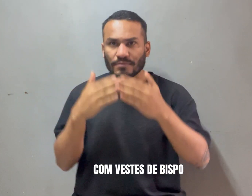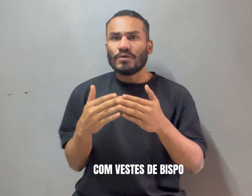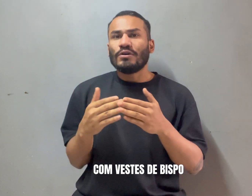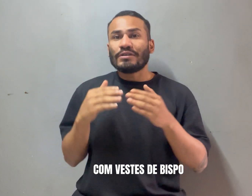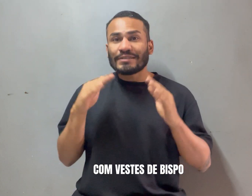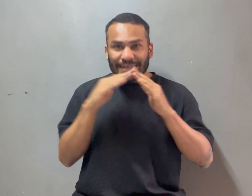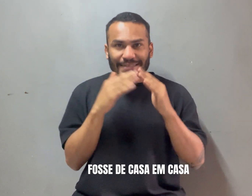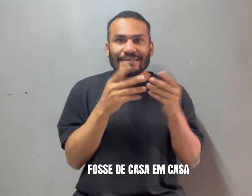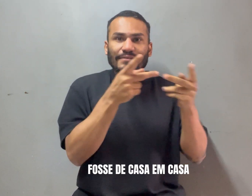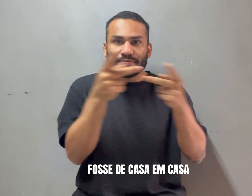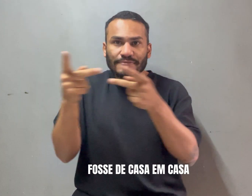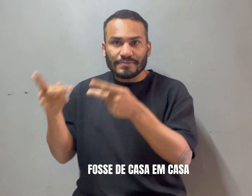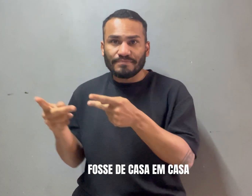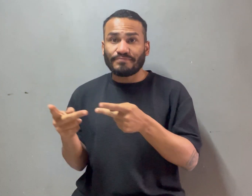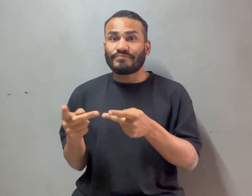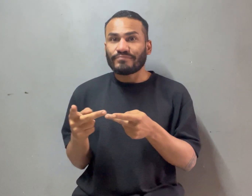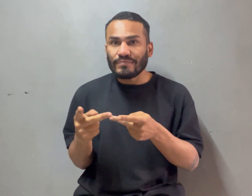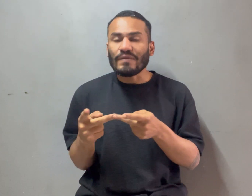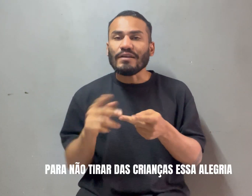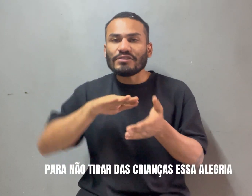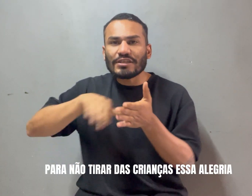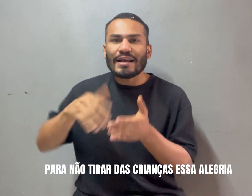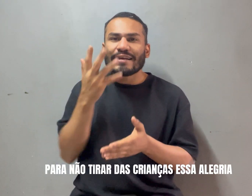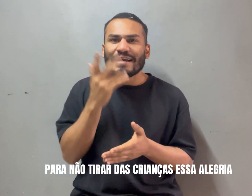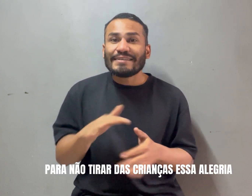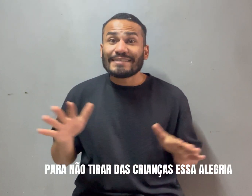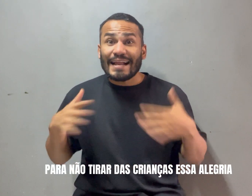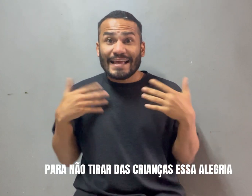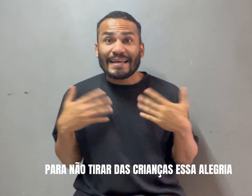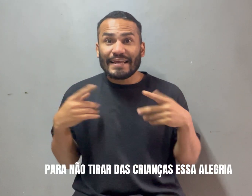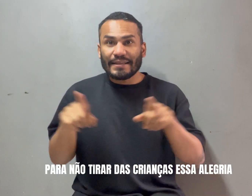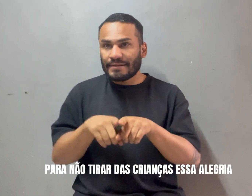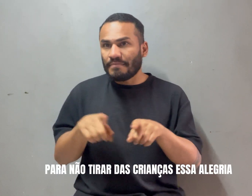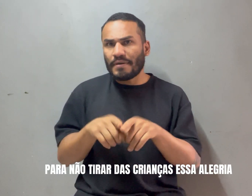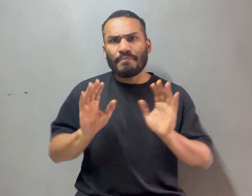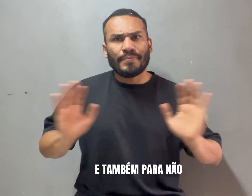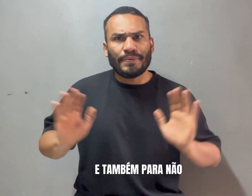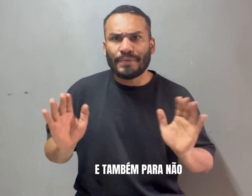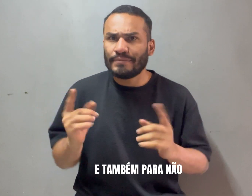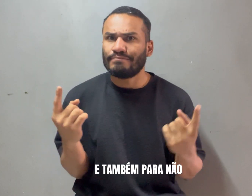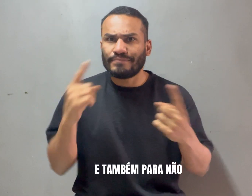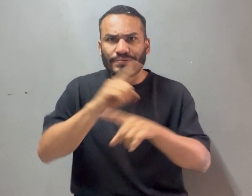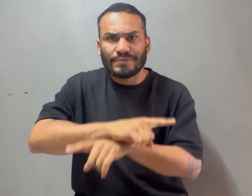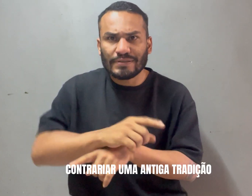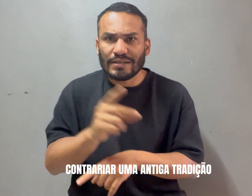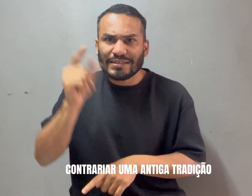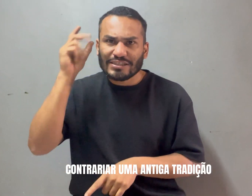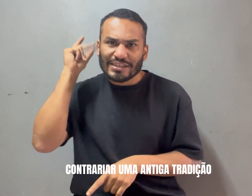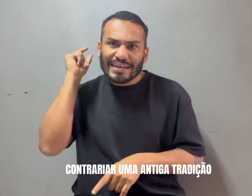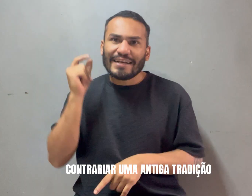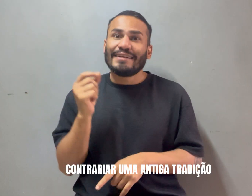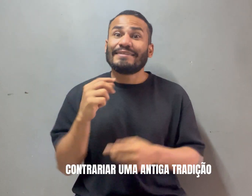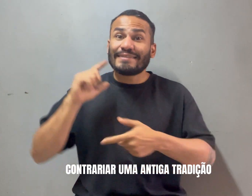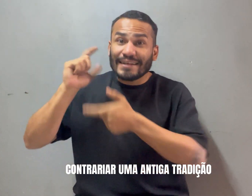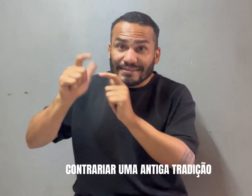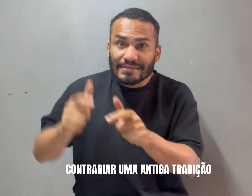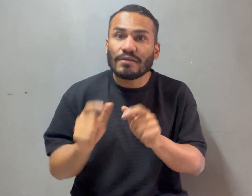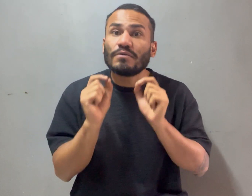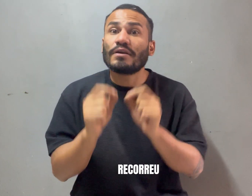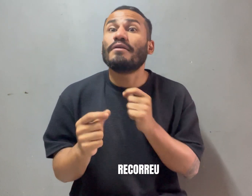bispo fosse de casa em casa. Para não tirar das crianças essa alegria e também para não contrariar uma antiga tradição,